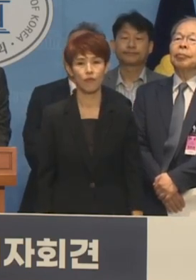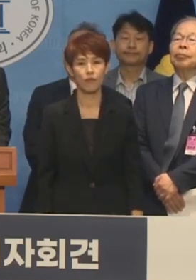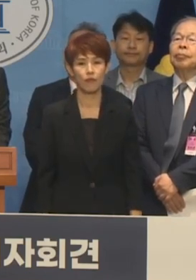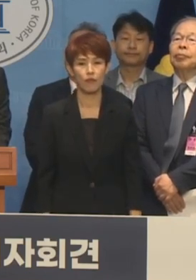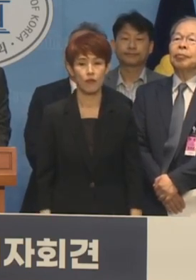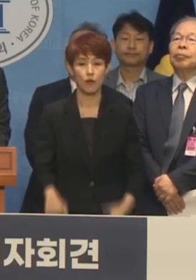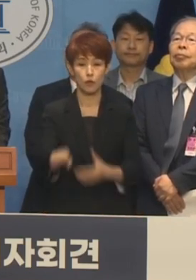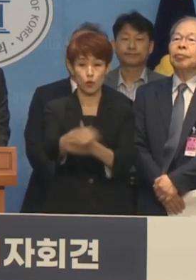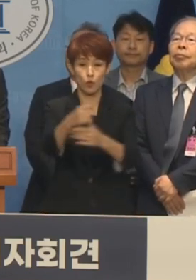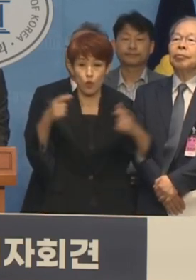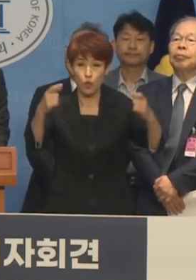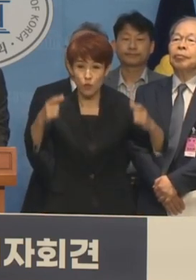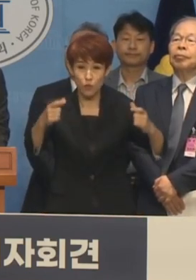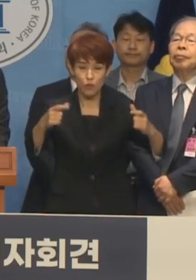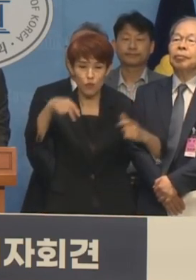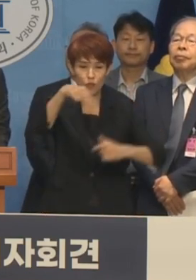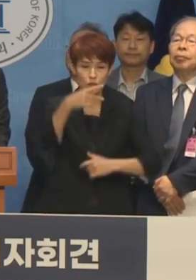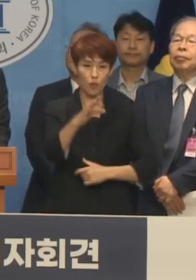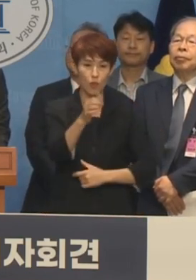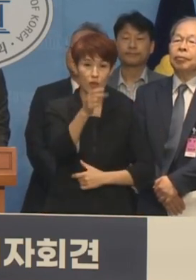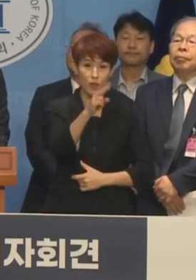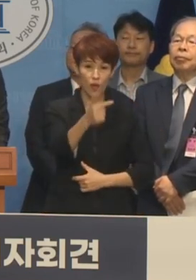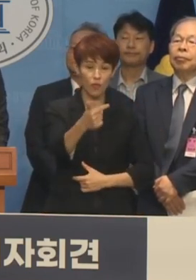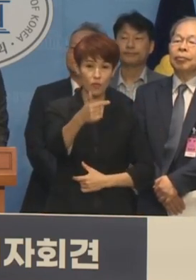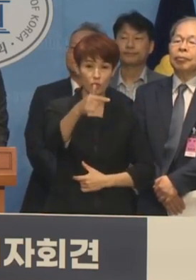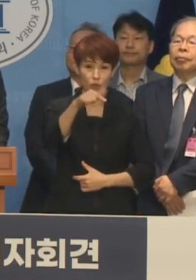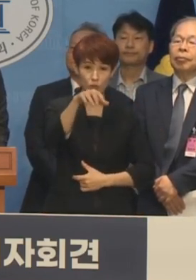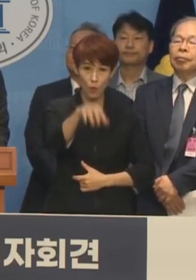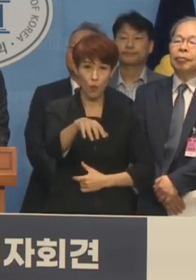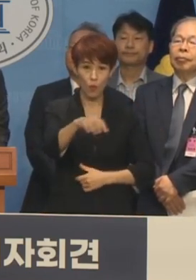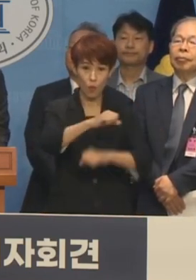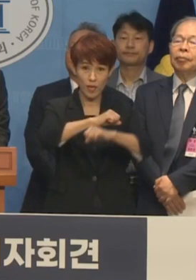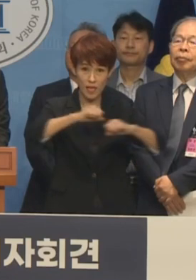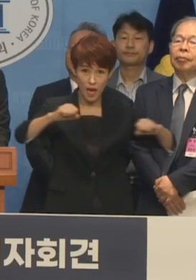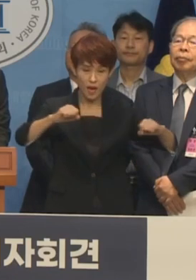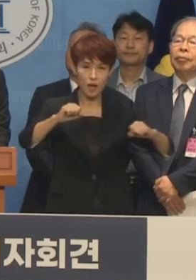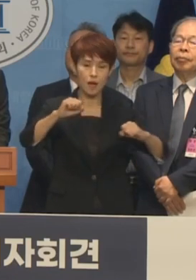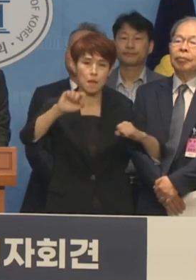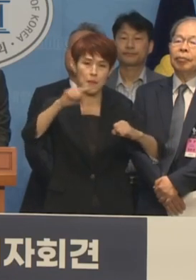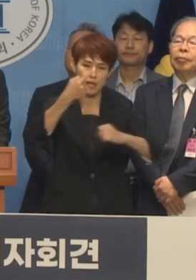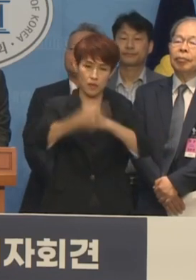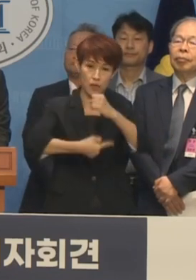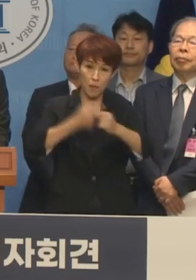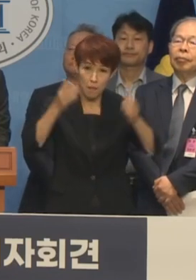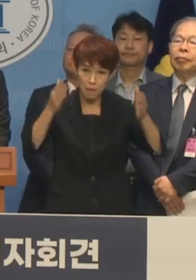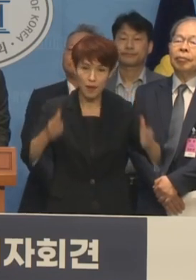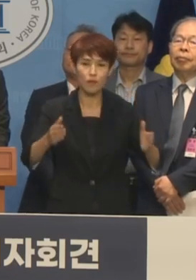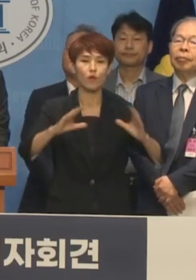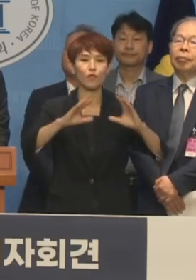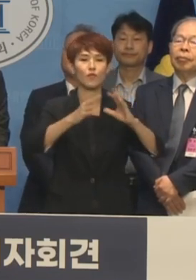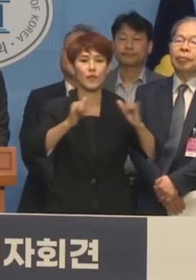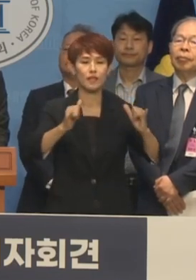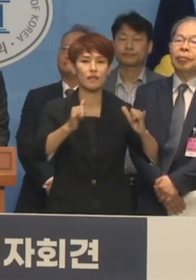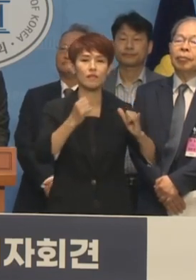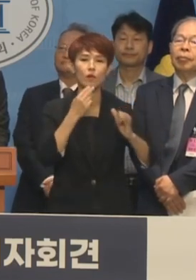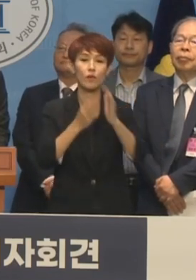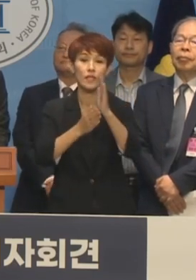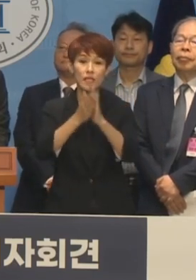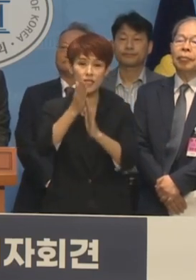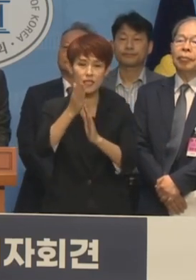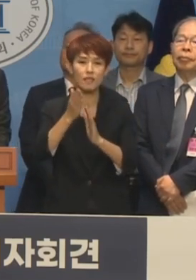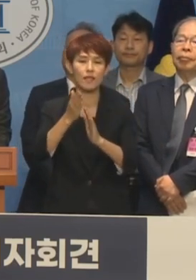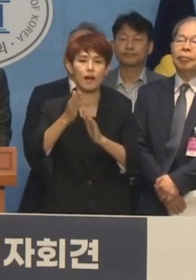서울 종로구에 위치한 송현동 광장이 100년 만에 대한민국 국민과 서울특별시민의 품으로